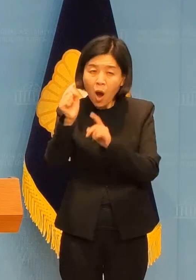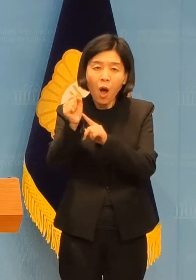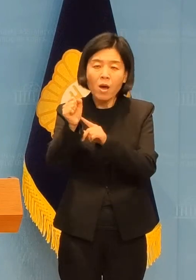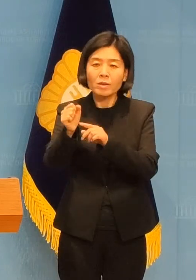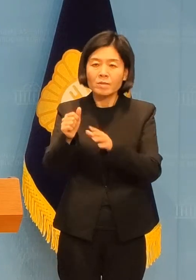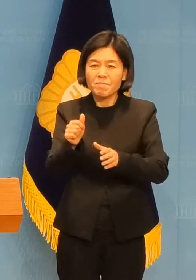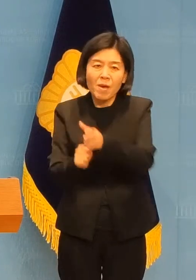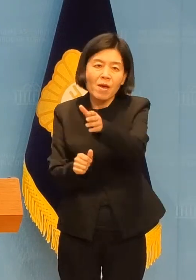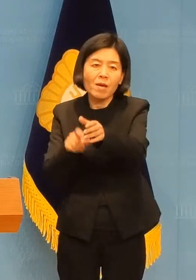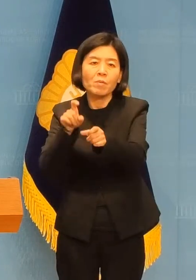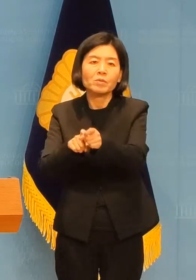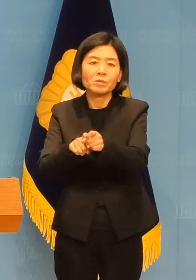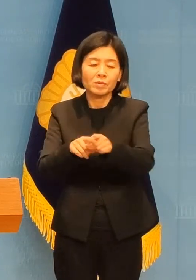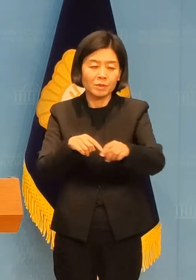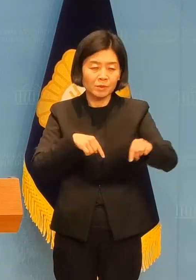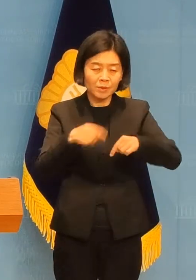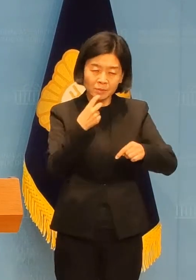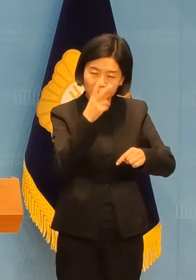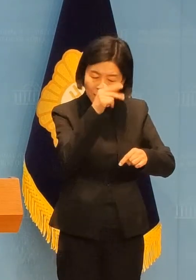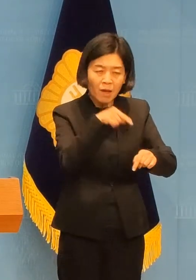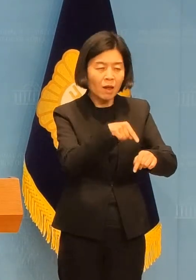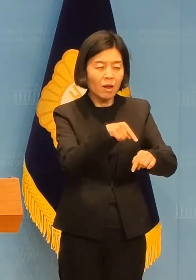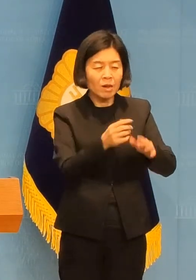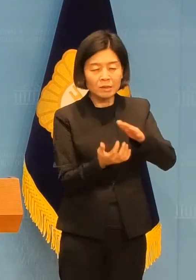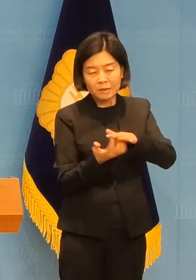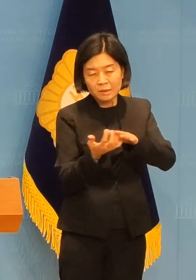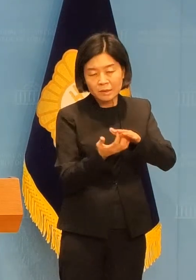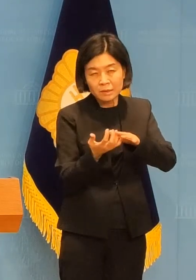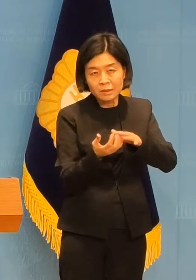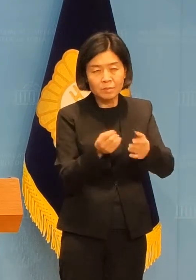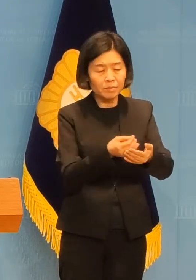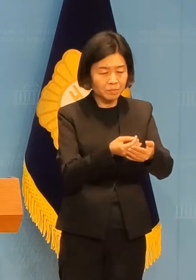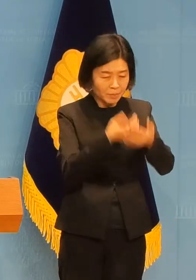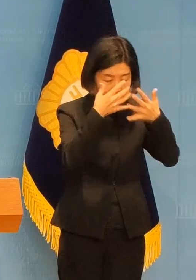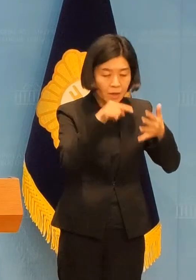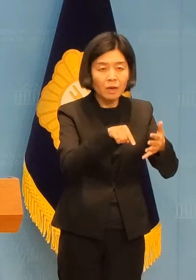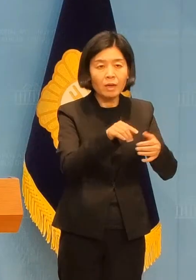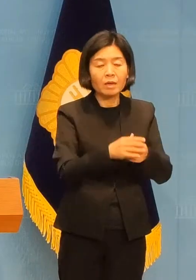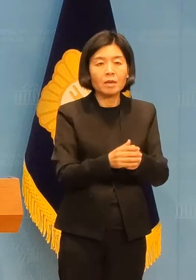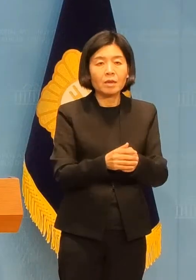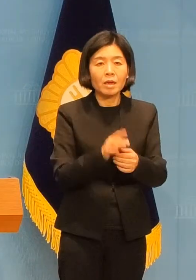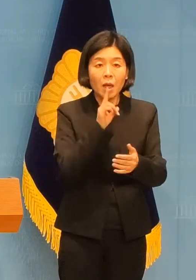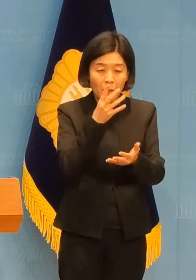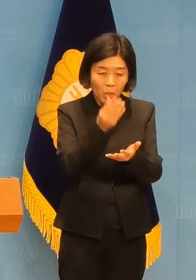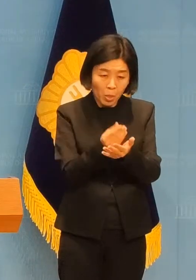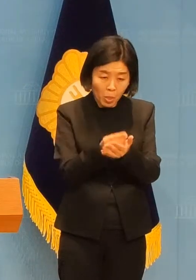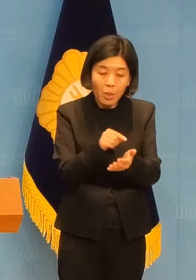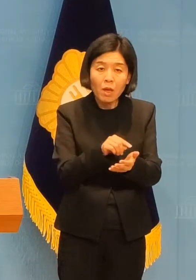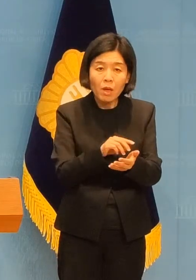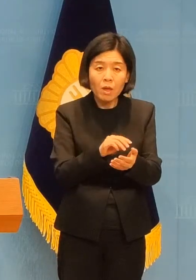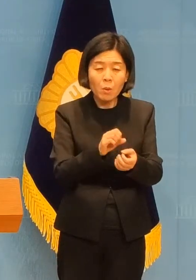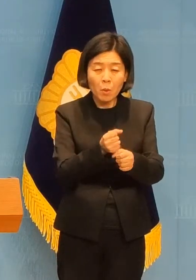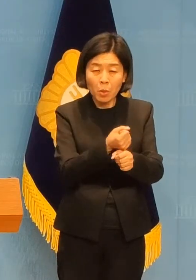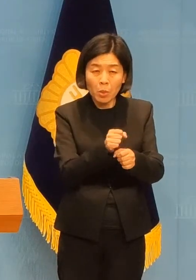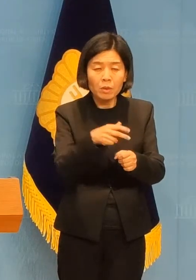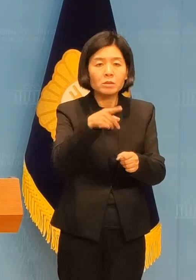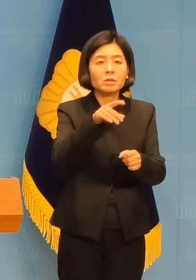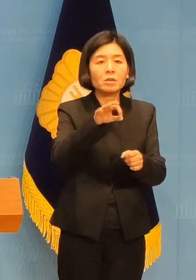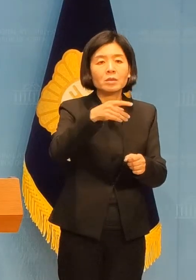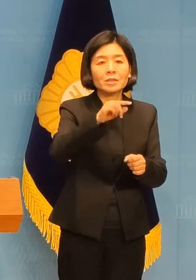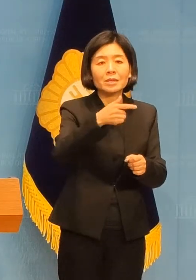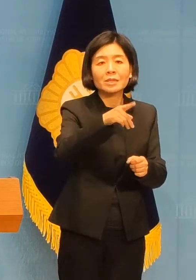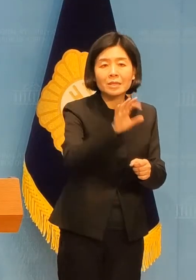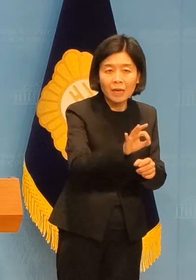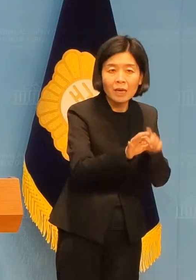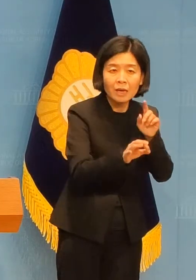민낯이 드러난 것입니다. 해당 녹취 변경은 정진상 전 실장과